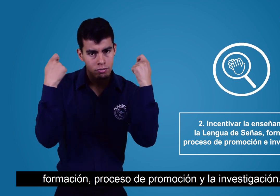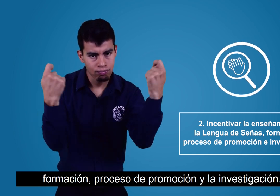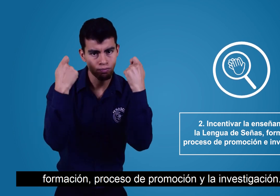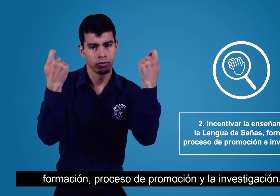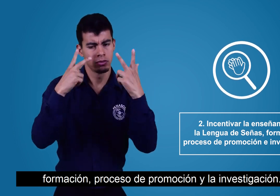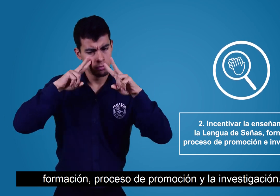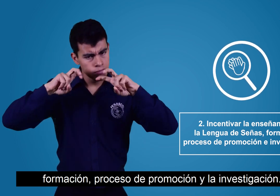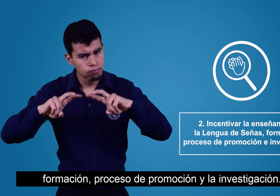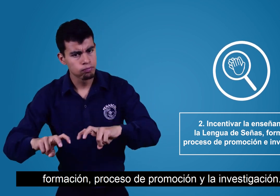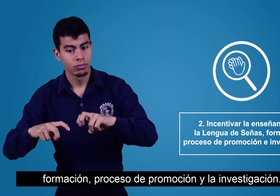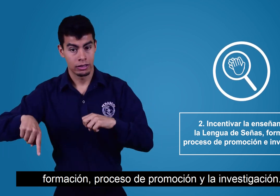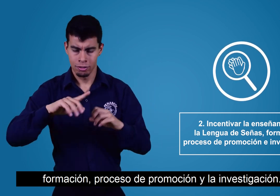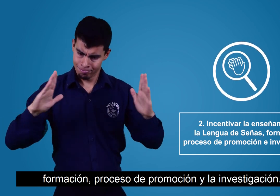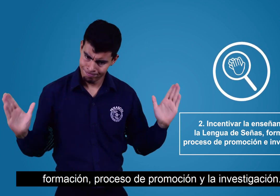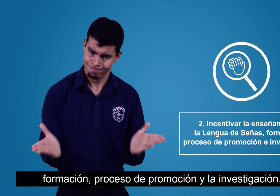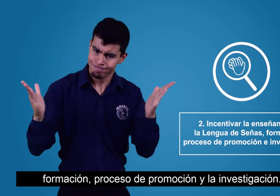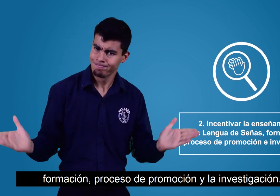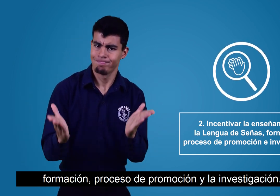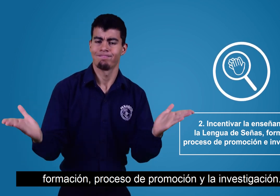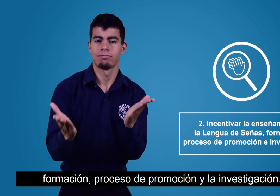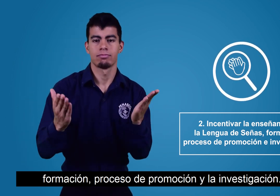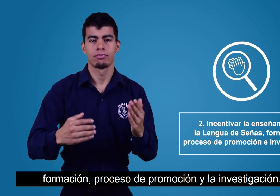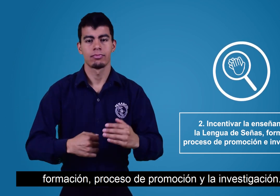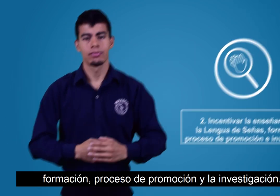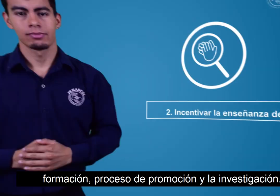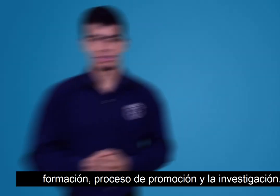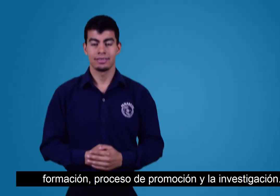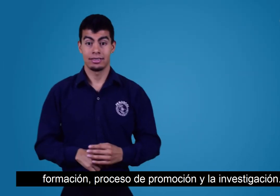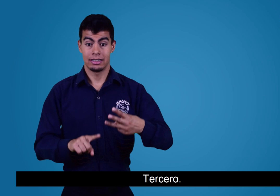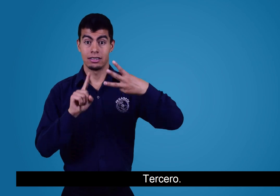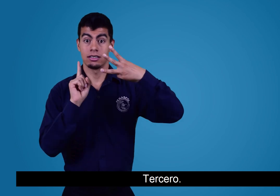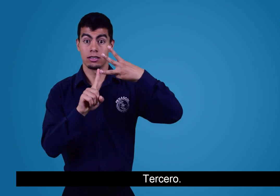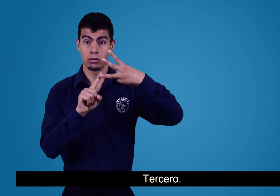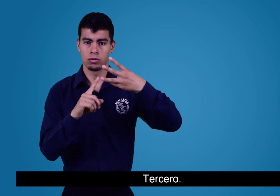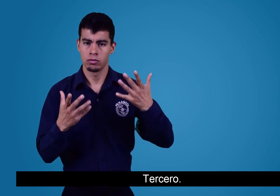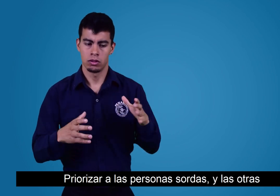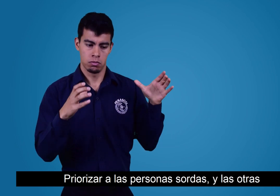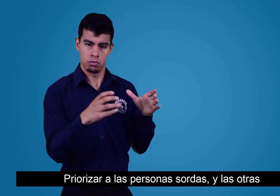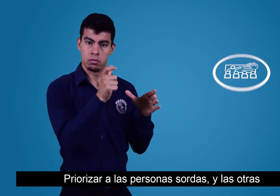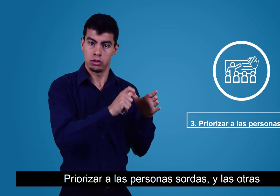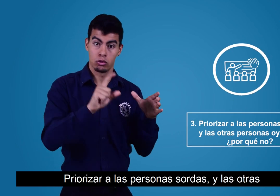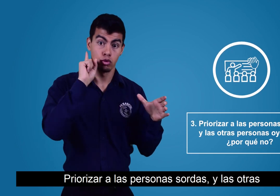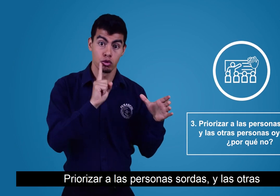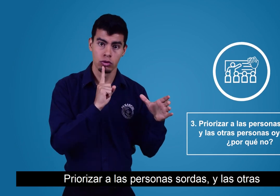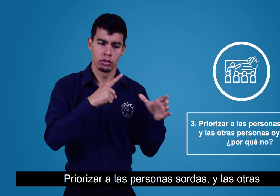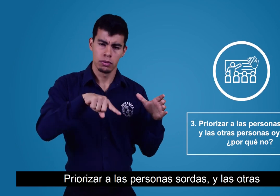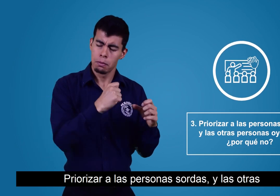formación, proceso de promoción y la investigación. Tercero, priorizar a las personas sordas